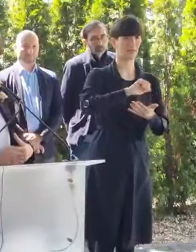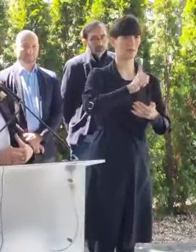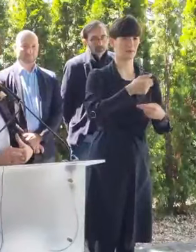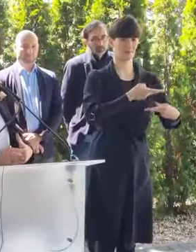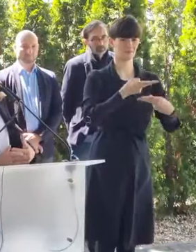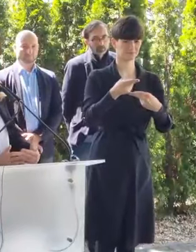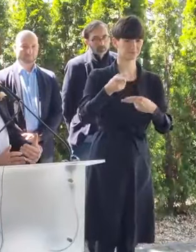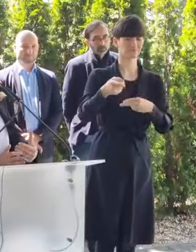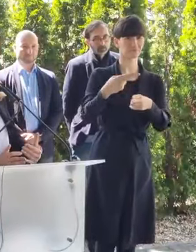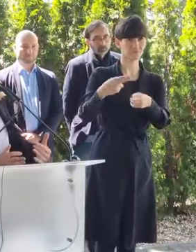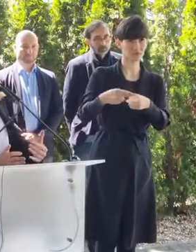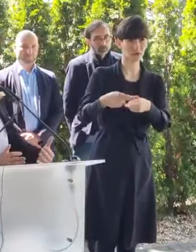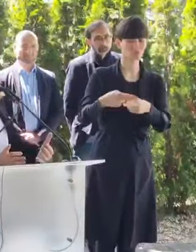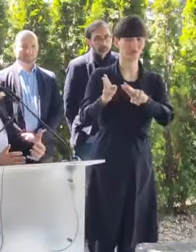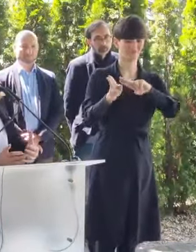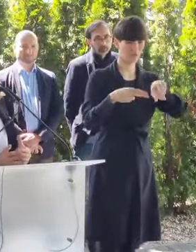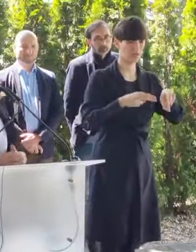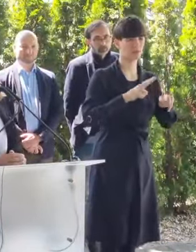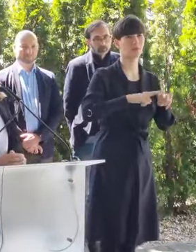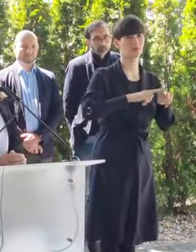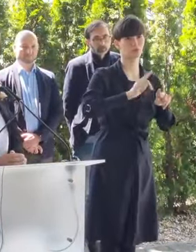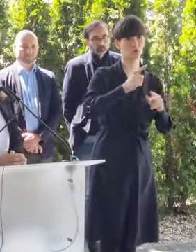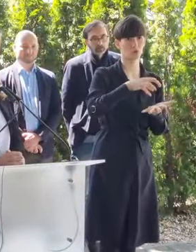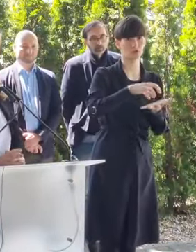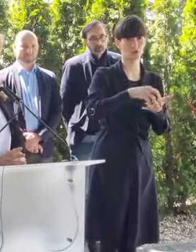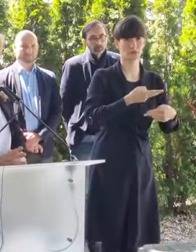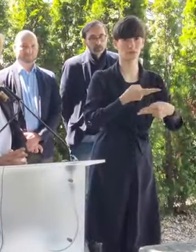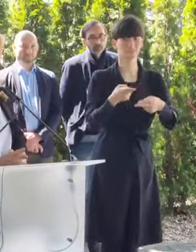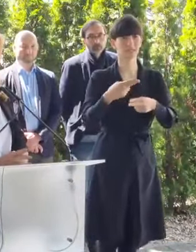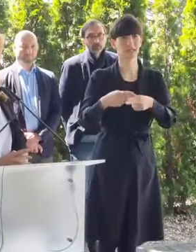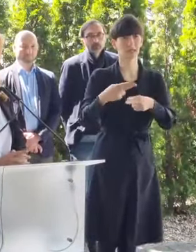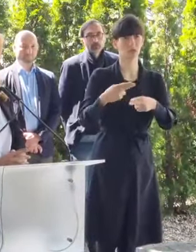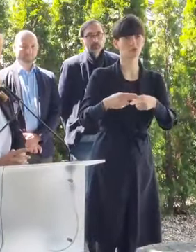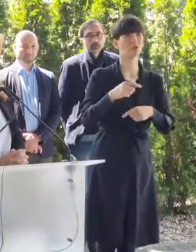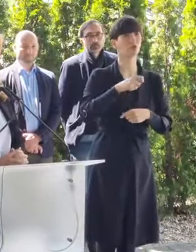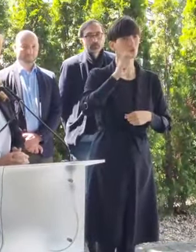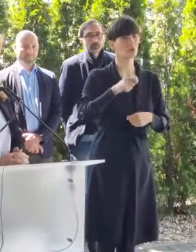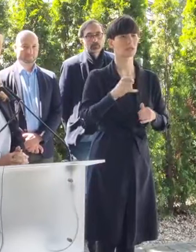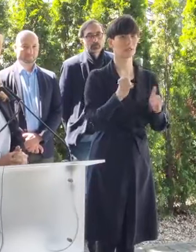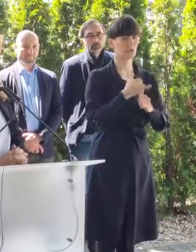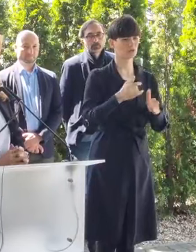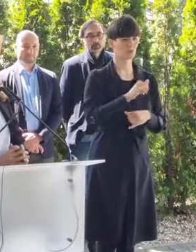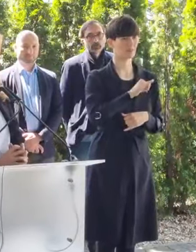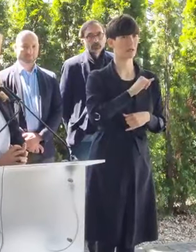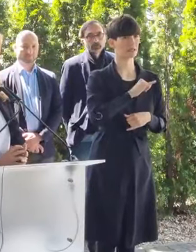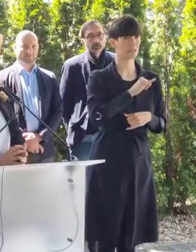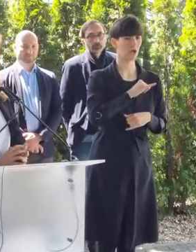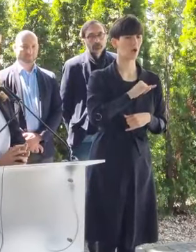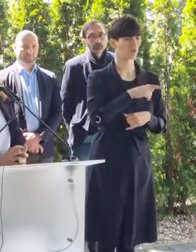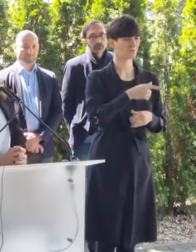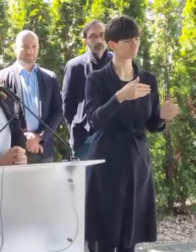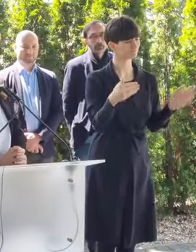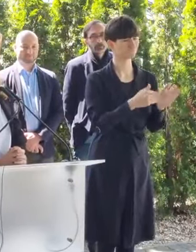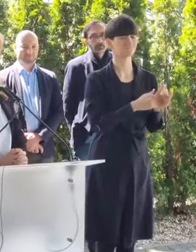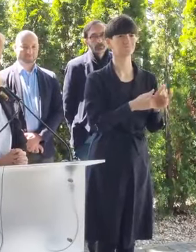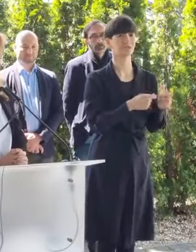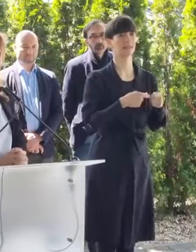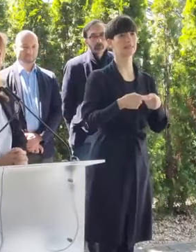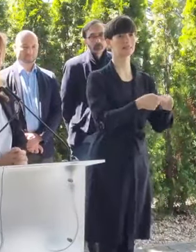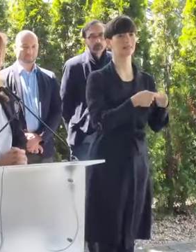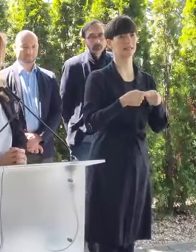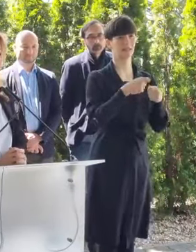na slovenskej strane zatiaľ, myslím, pretrváva. Ukrajina má obrovský záujem o vyslanie takéhoto tímu expertov,